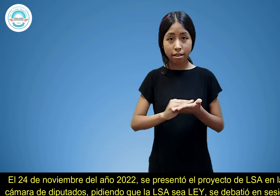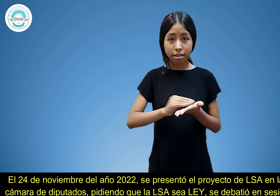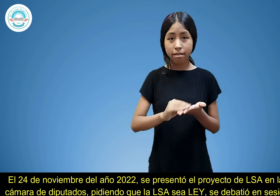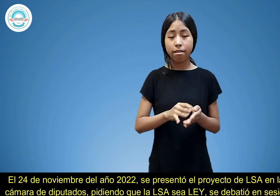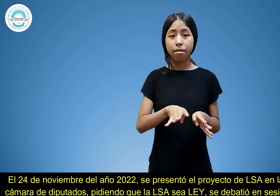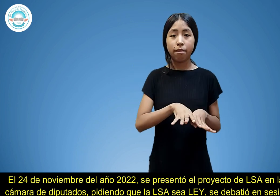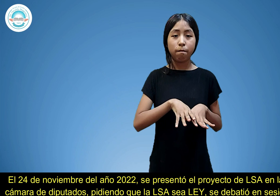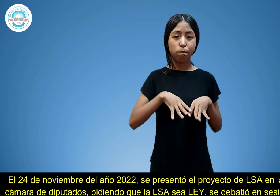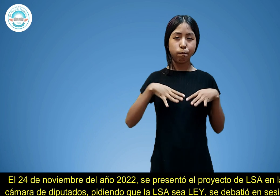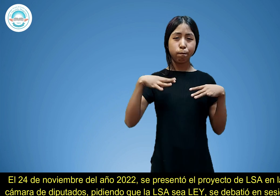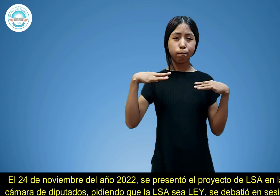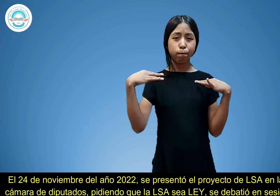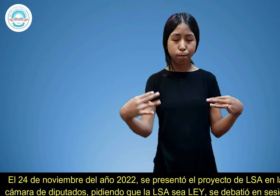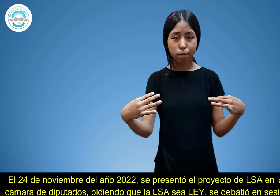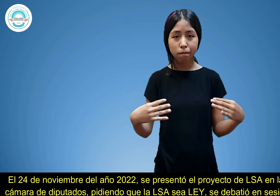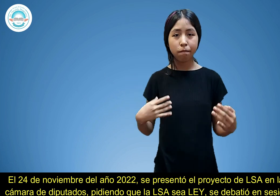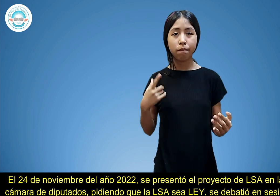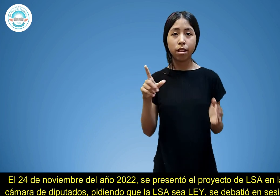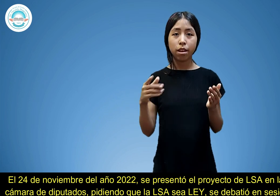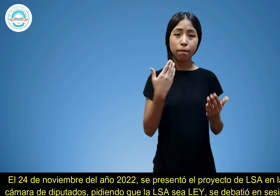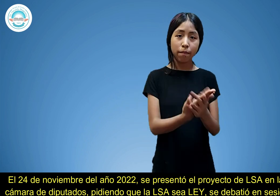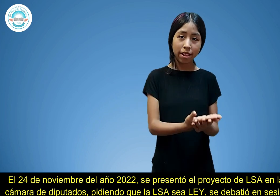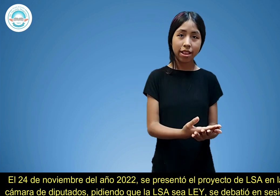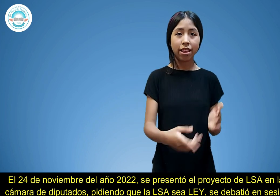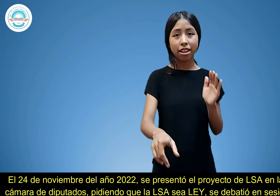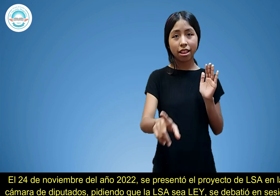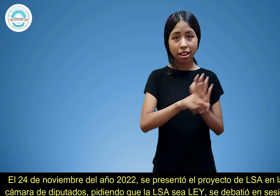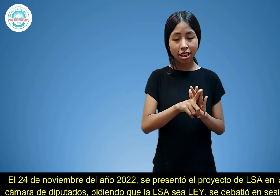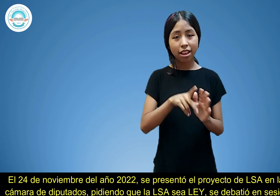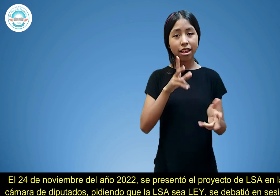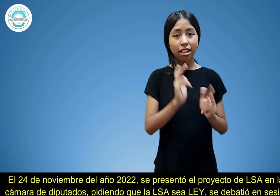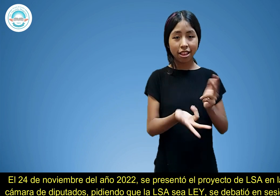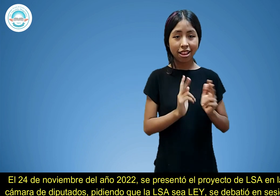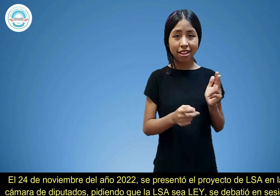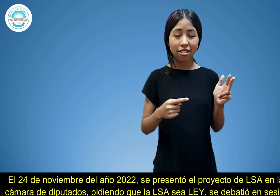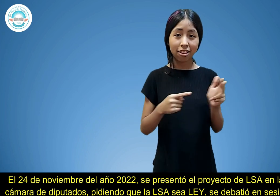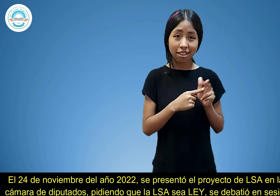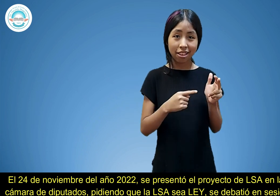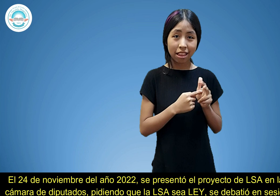LSA en la Cámara de Diputados, pidiendo que la LSA sea ley.